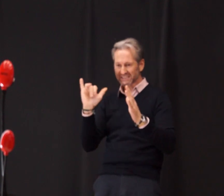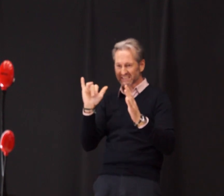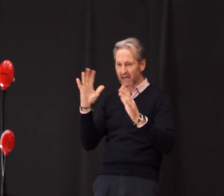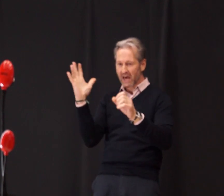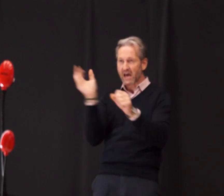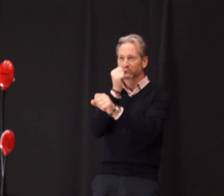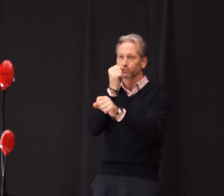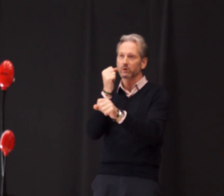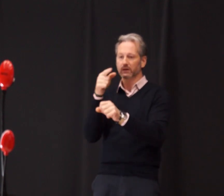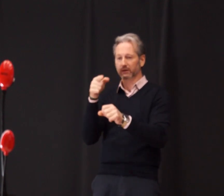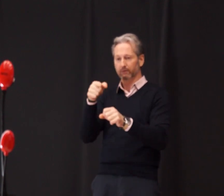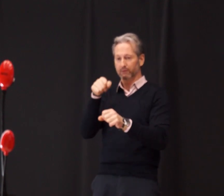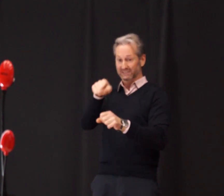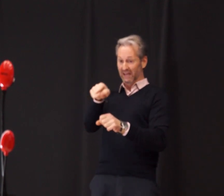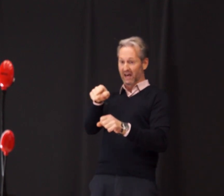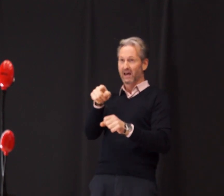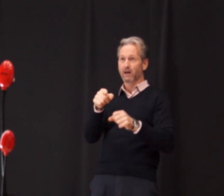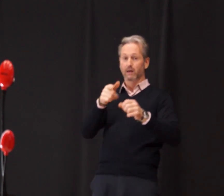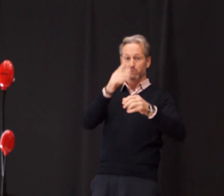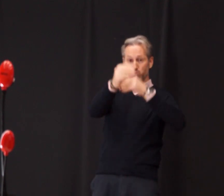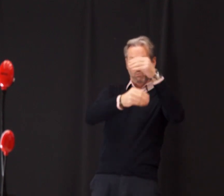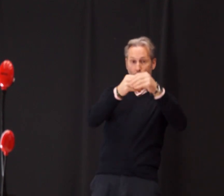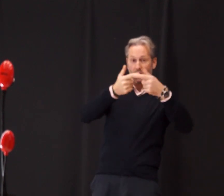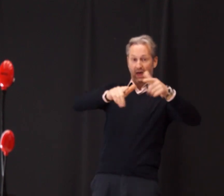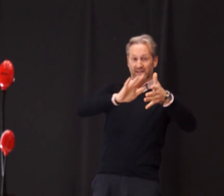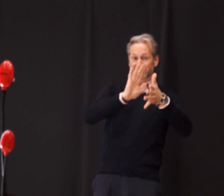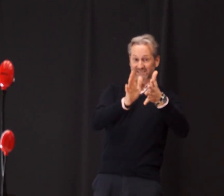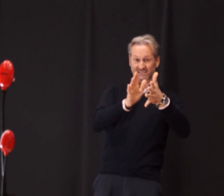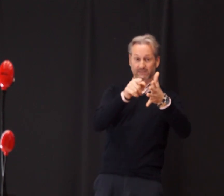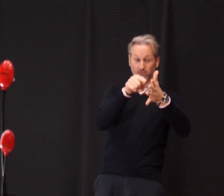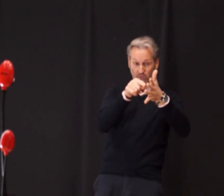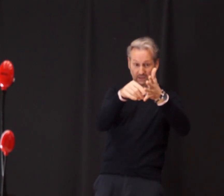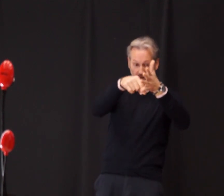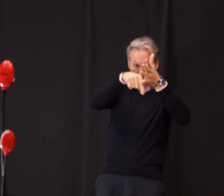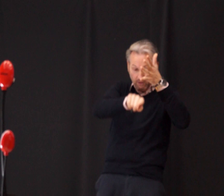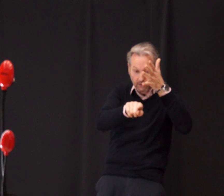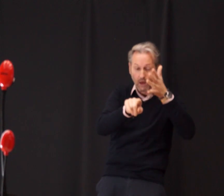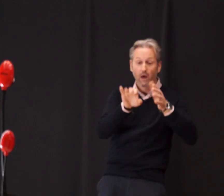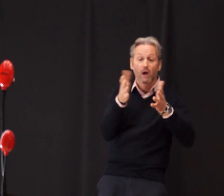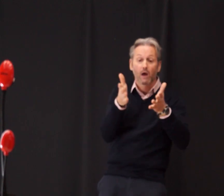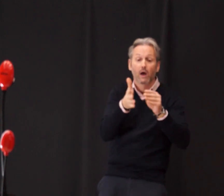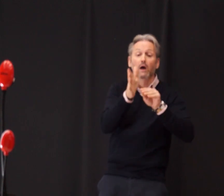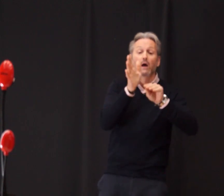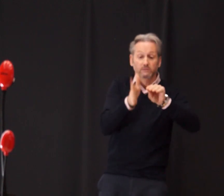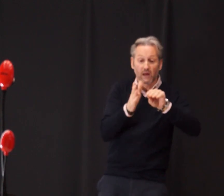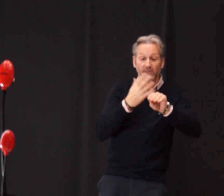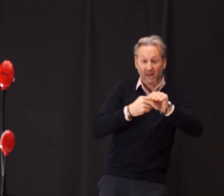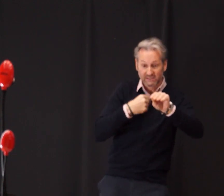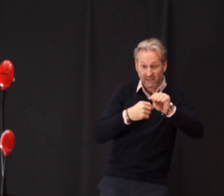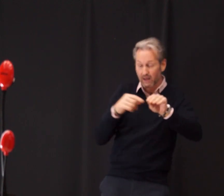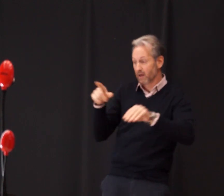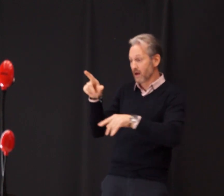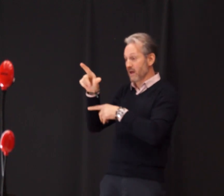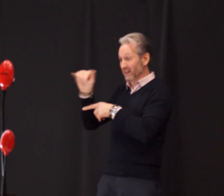bien identifier ce qui est de l'ordre de la langue des signes. Et l'enjeu que je vois là-dedans, c'est de faire en sorte